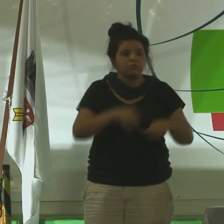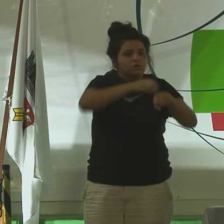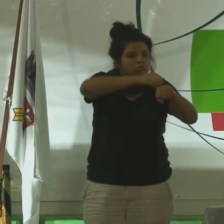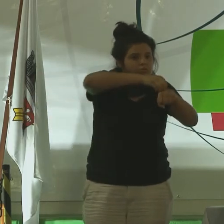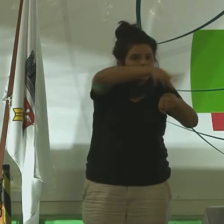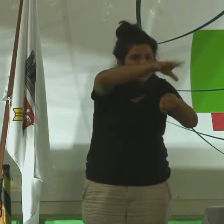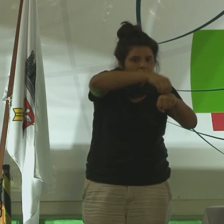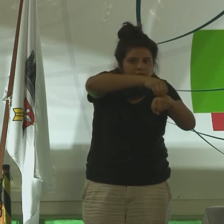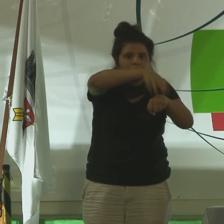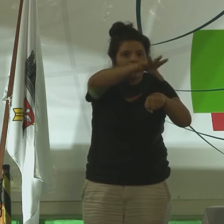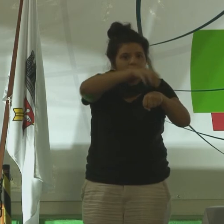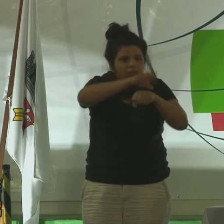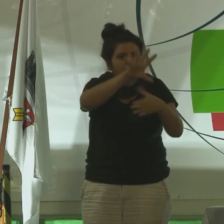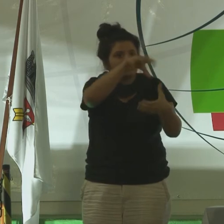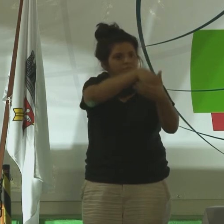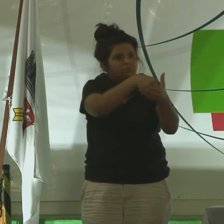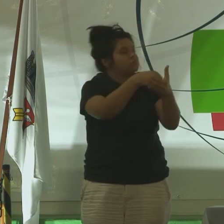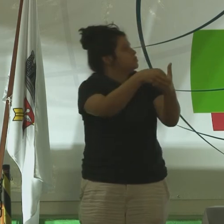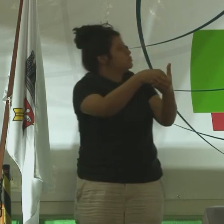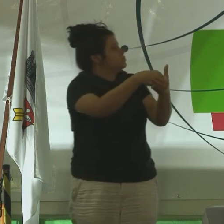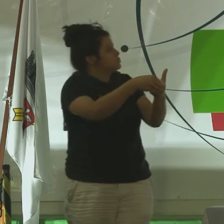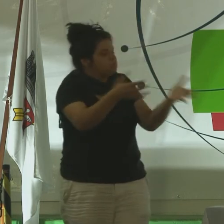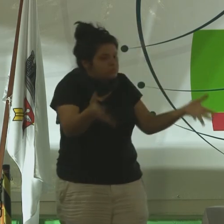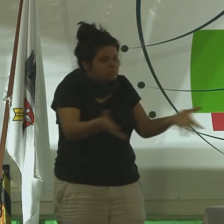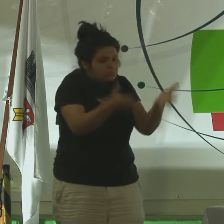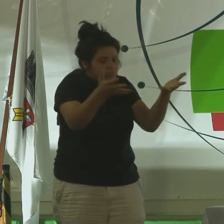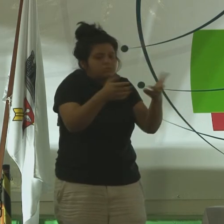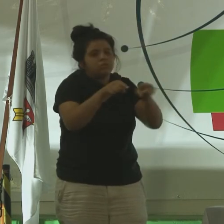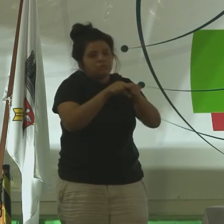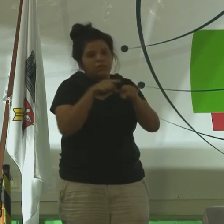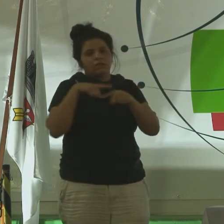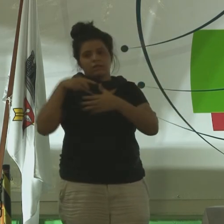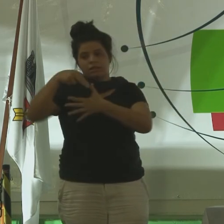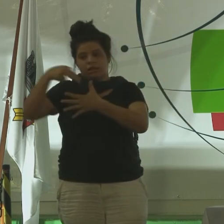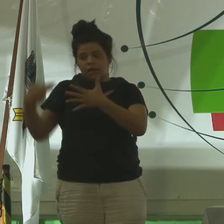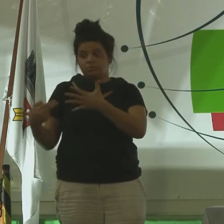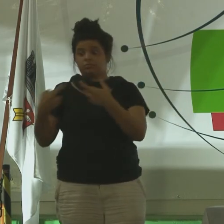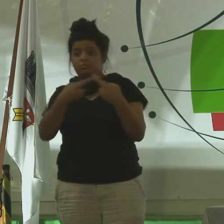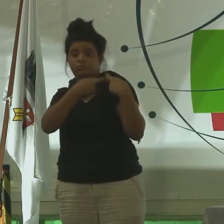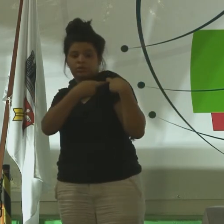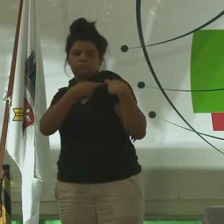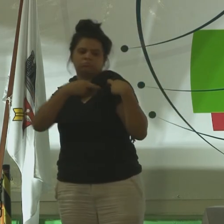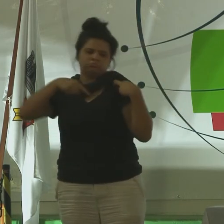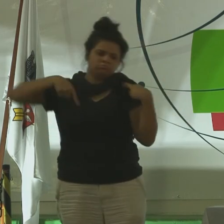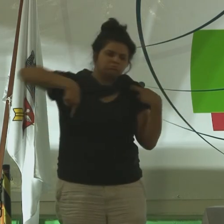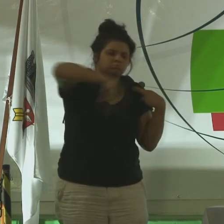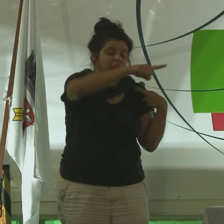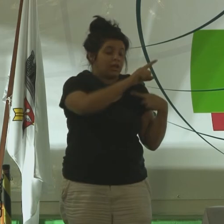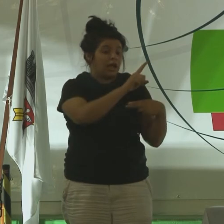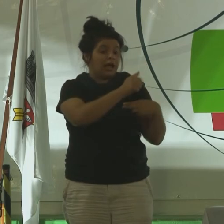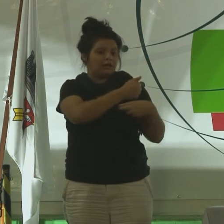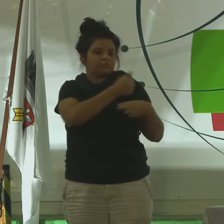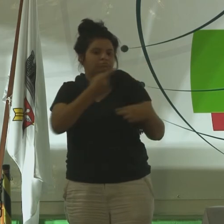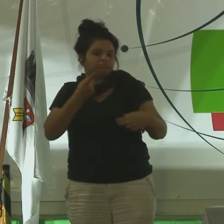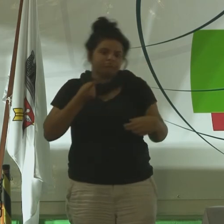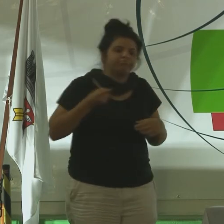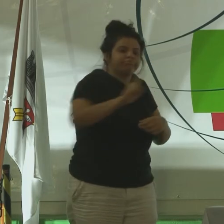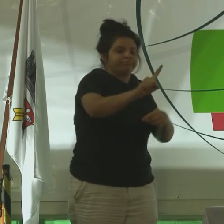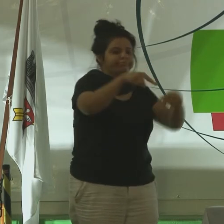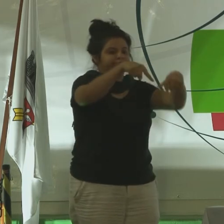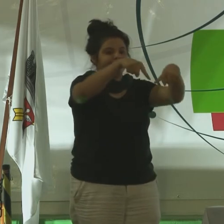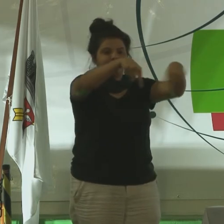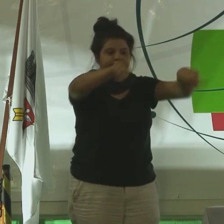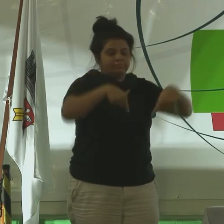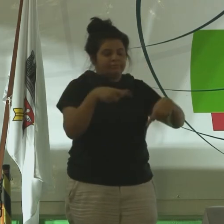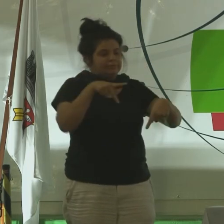setores e grupos que atendem os alunos, né? É uma outra grande demanda. O aluno chega direto e cai direto na sala de aula com o professor, ou ele cai